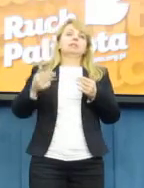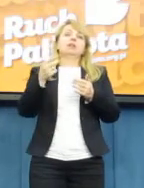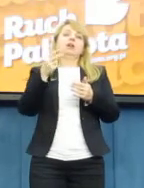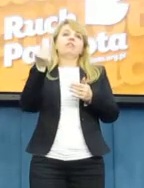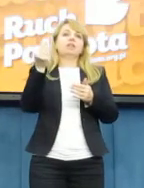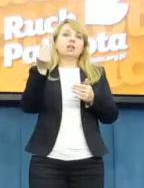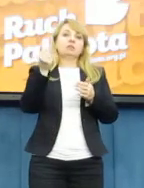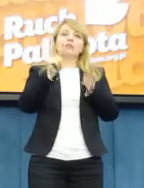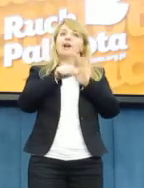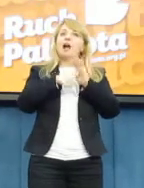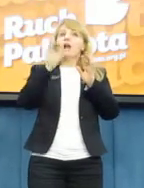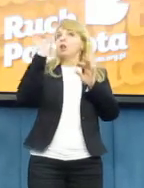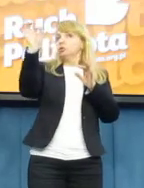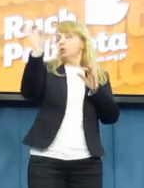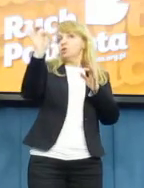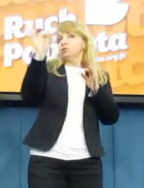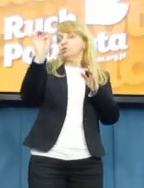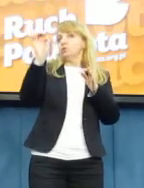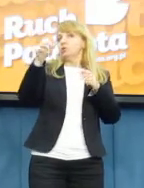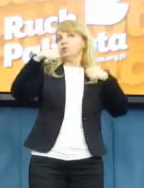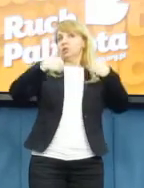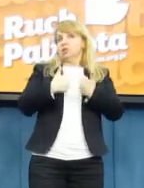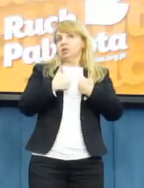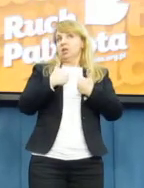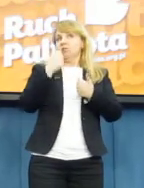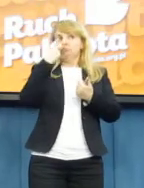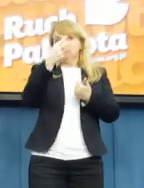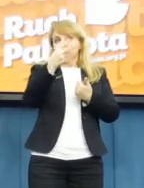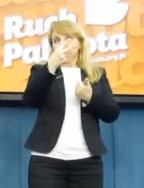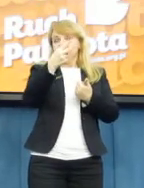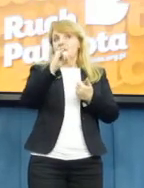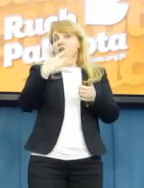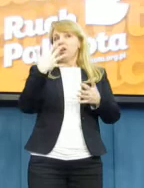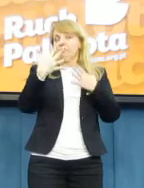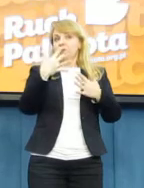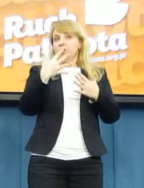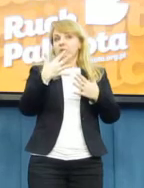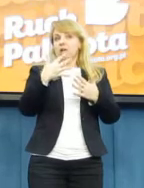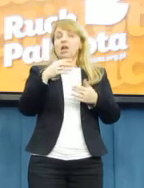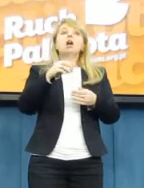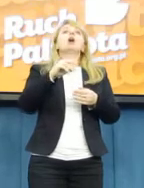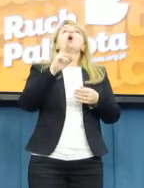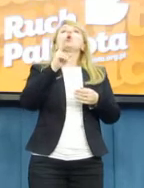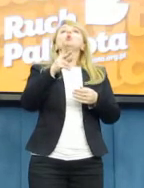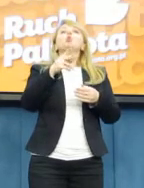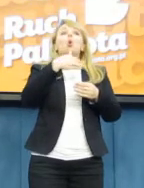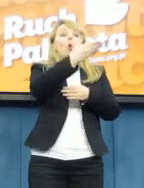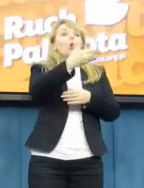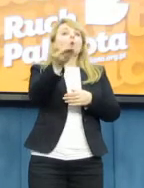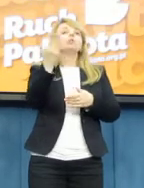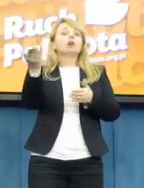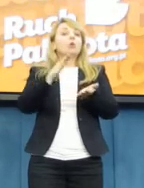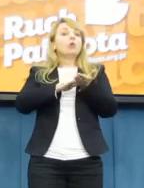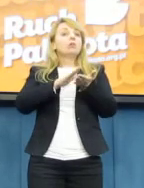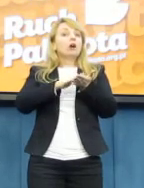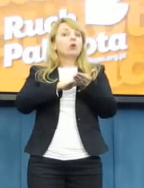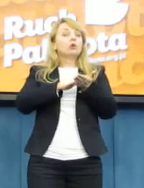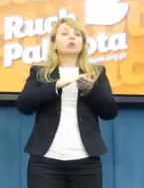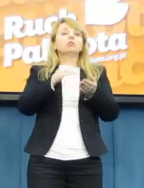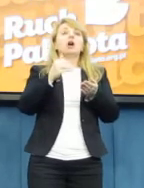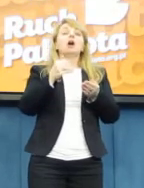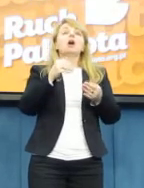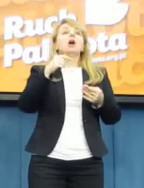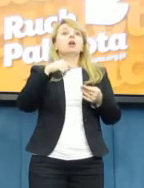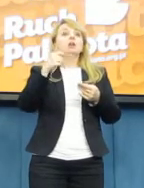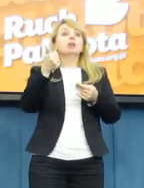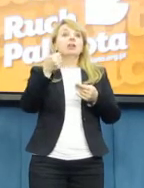jego punktu widzenia, bo na te nagrody wszystkie, nawet ta ostatnia historia dla panów prezesów NCS-u, po